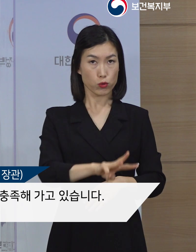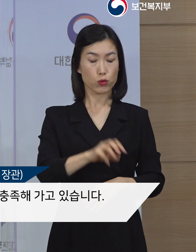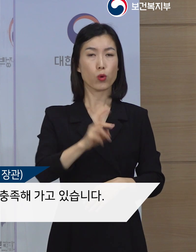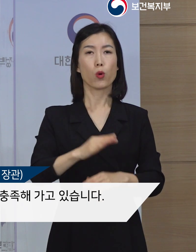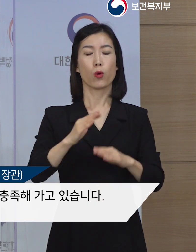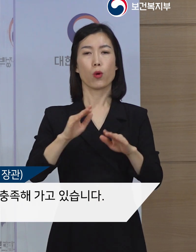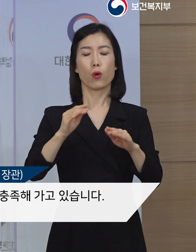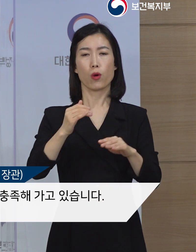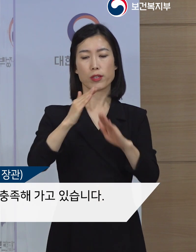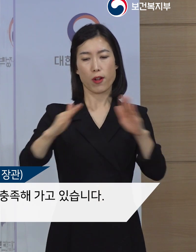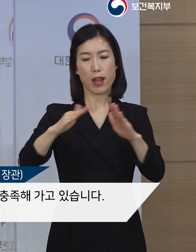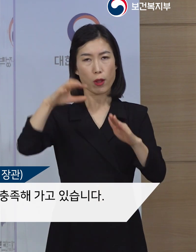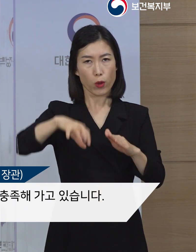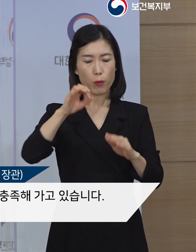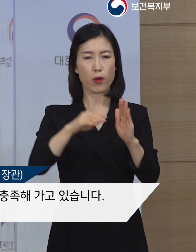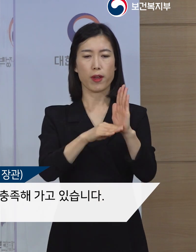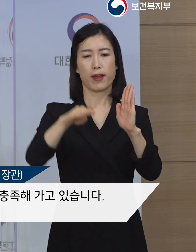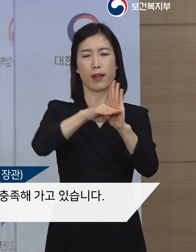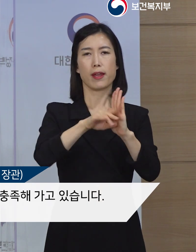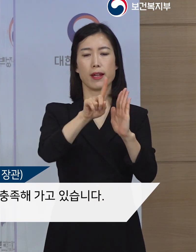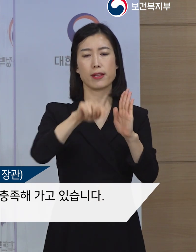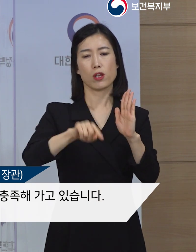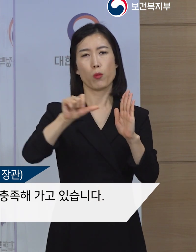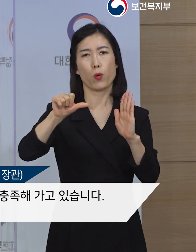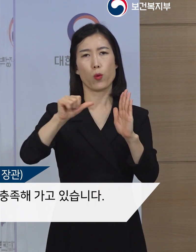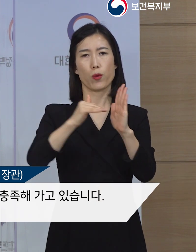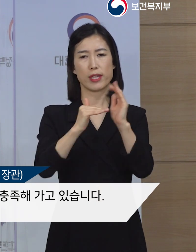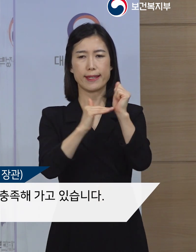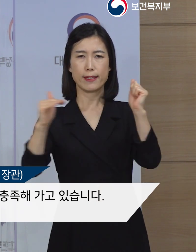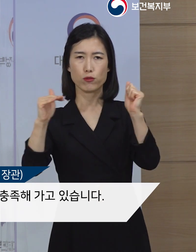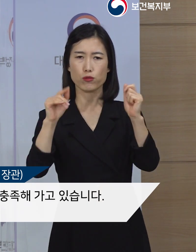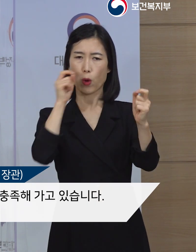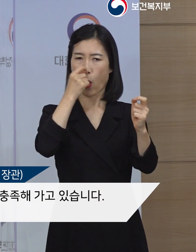경우에도 1.5단계 기준을 충족해 가고 있습니다.